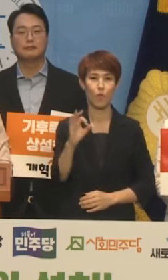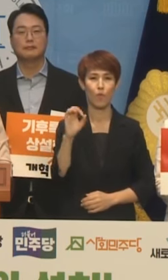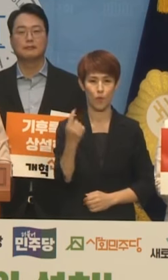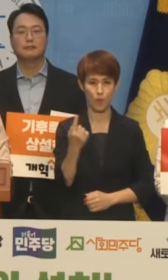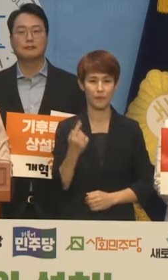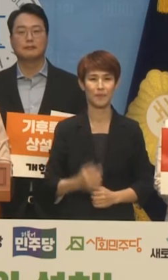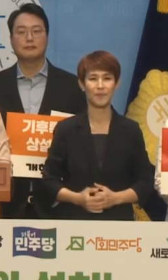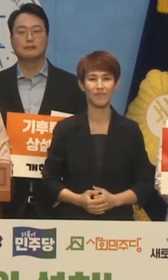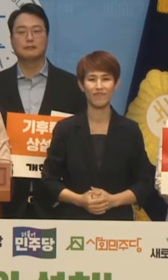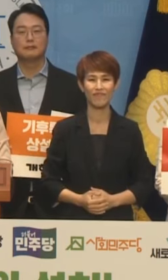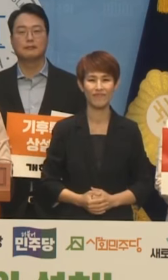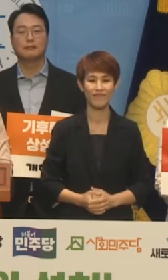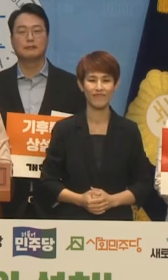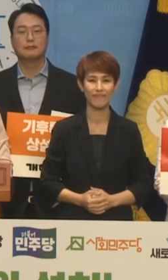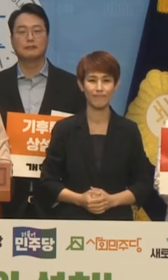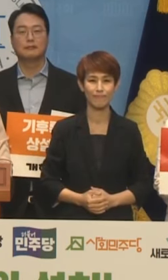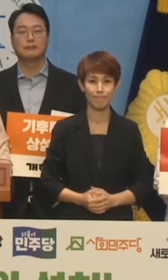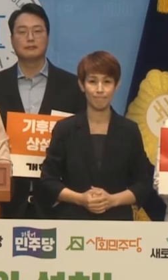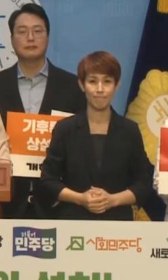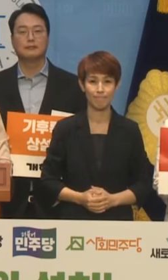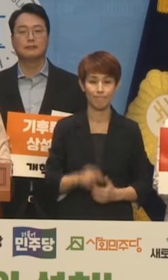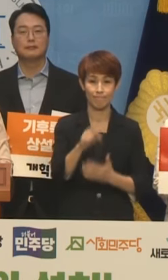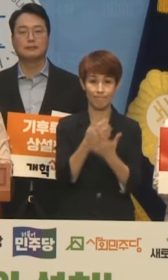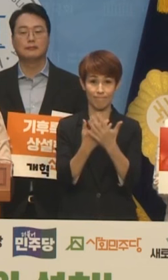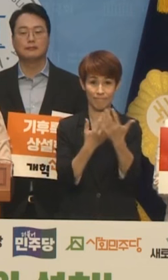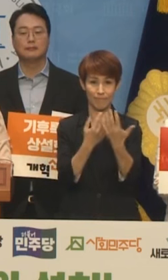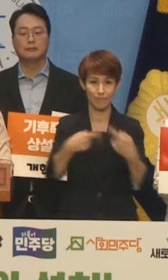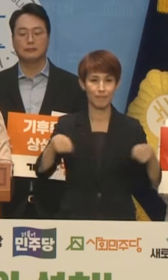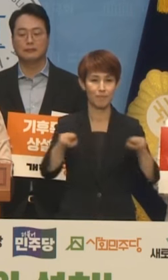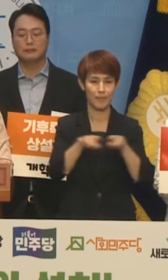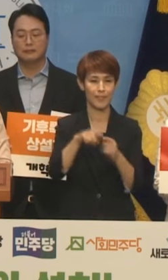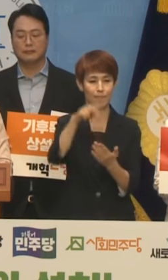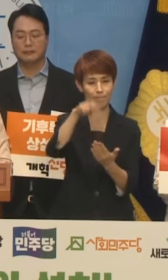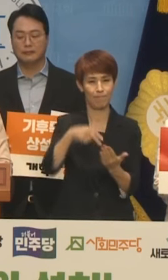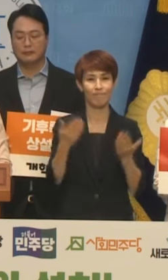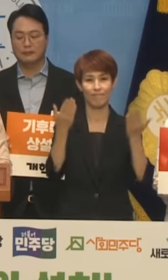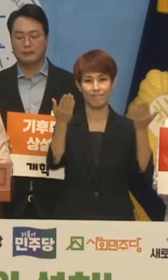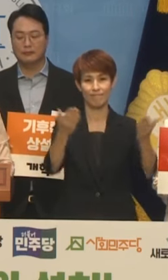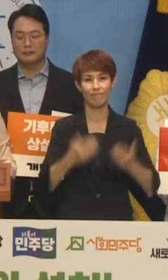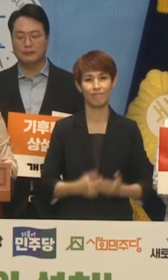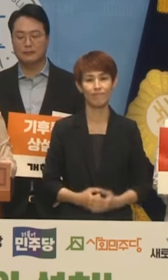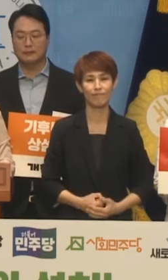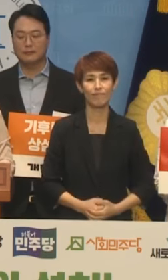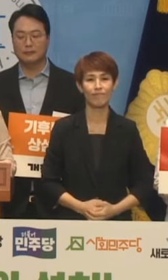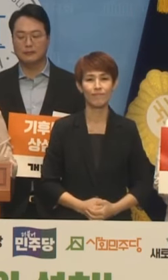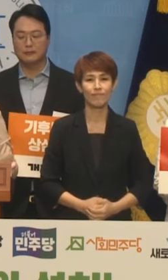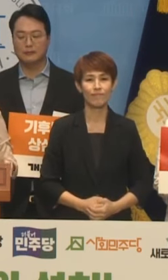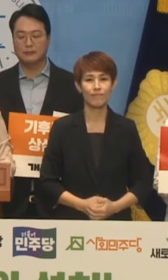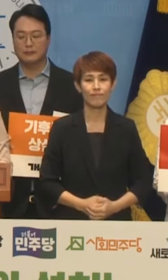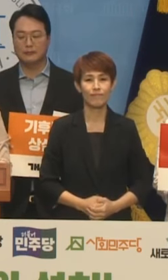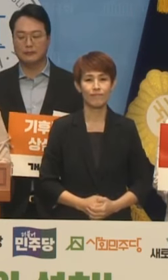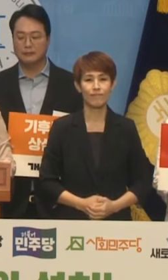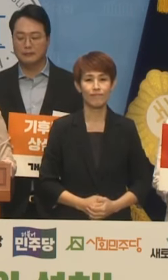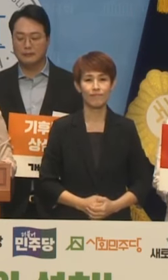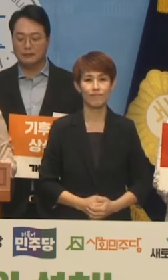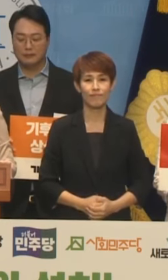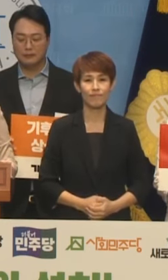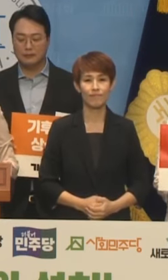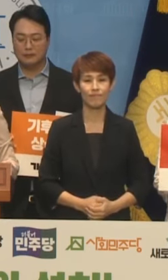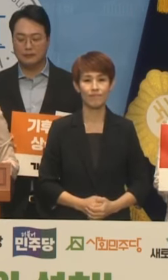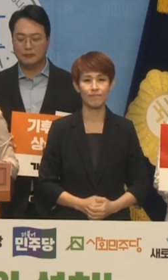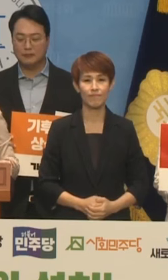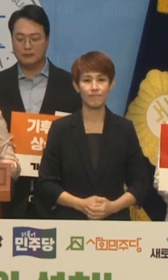참석하셨습니다. 이제 기자회견문을 함께 나누어 낭독하겠습니다. 일단 기자회견문 낭독